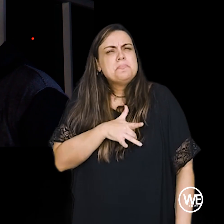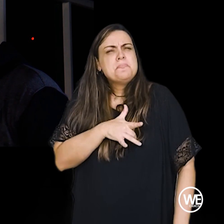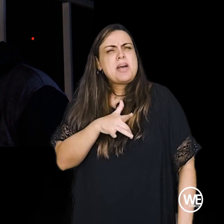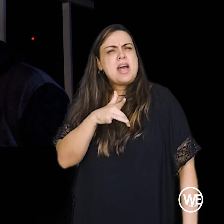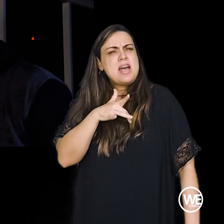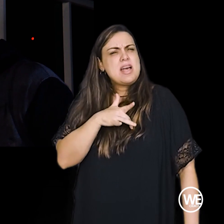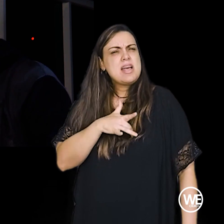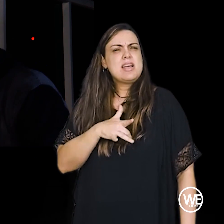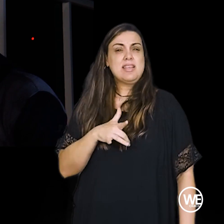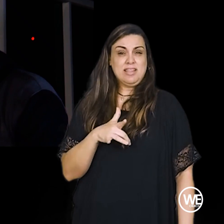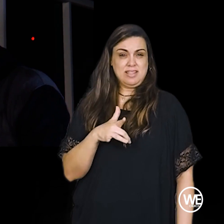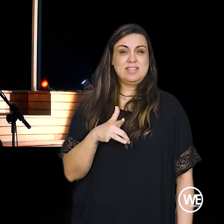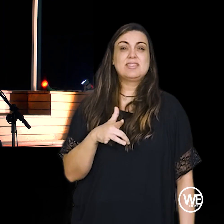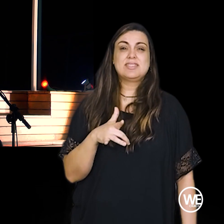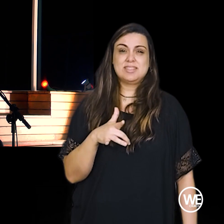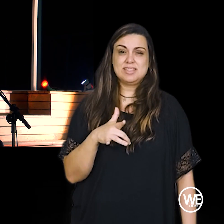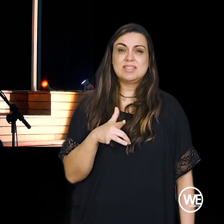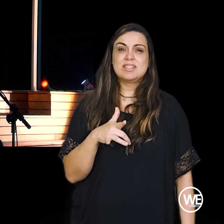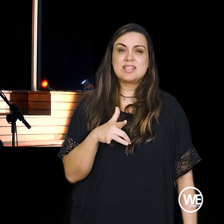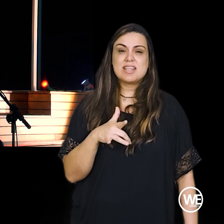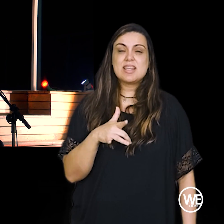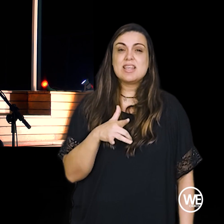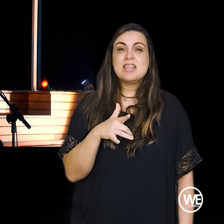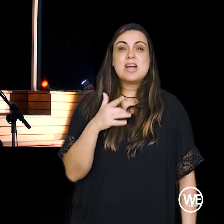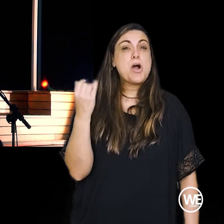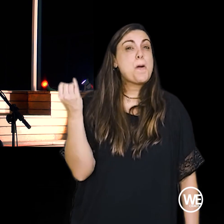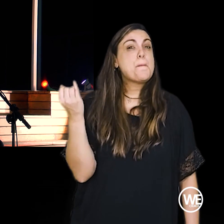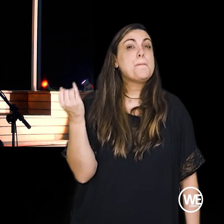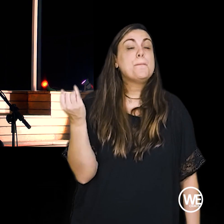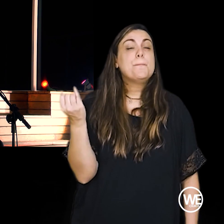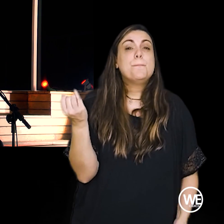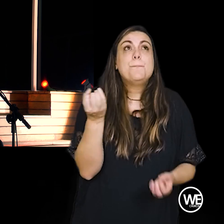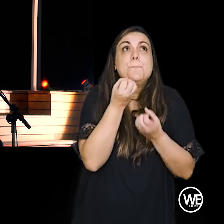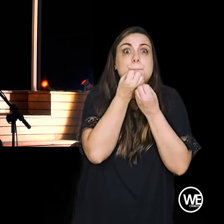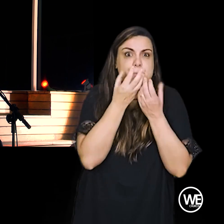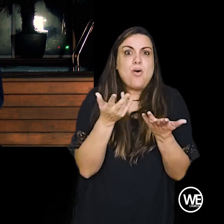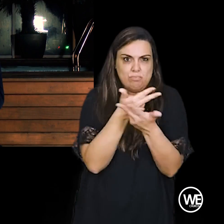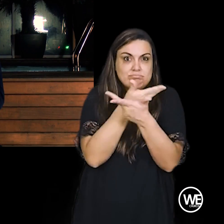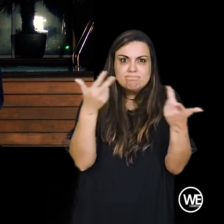misericórdia. Algo fundamentalmente bom